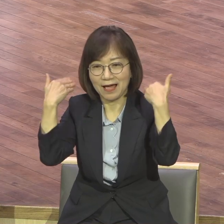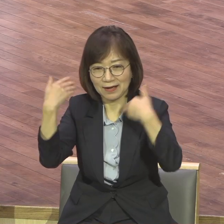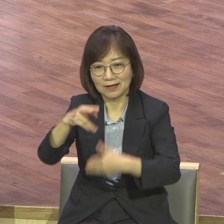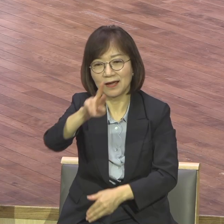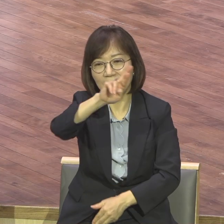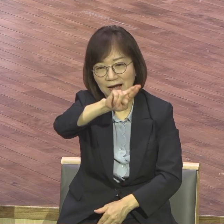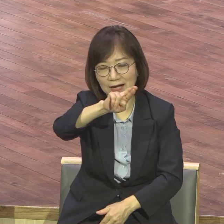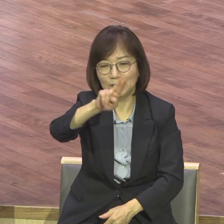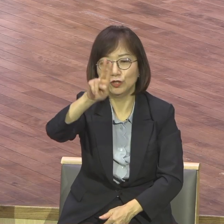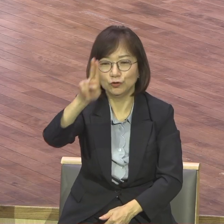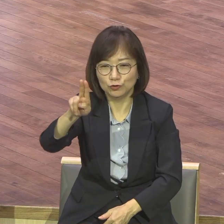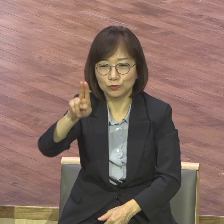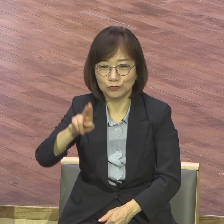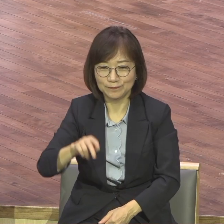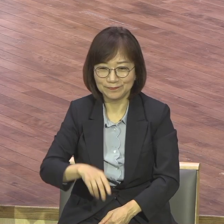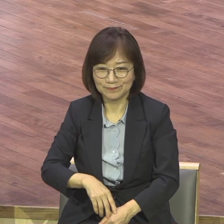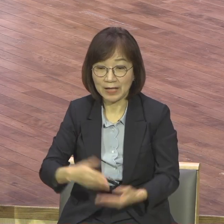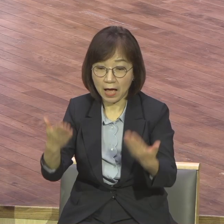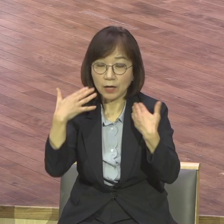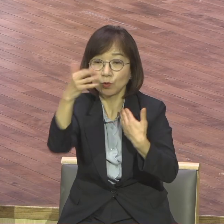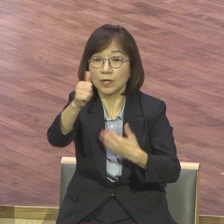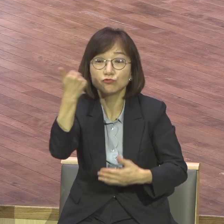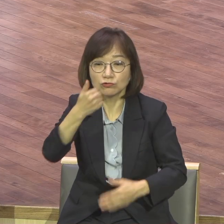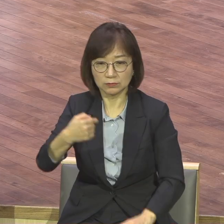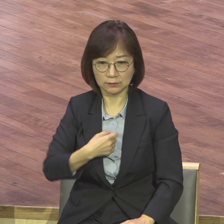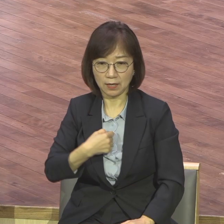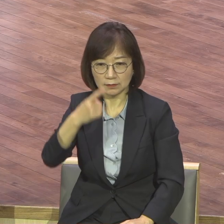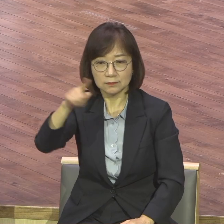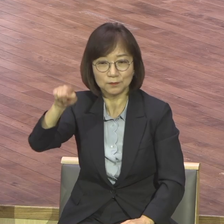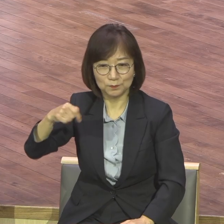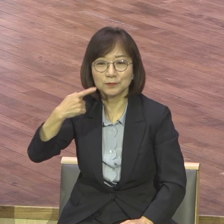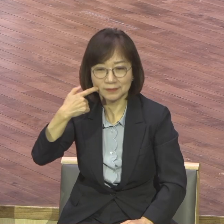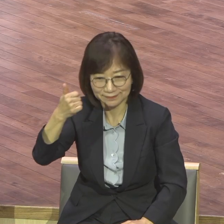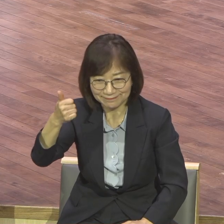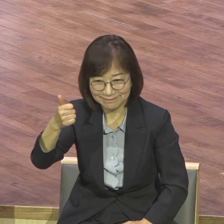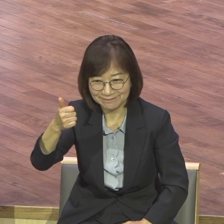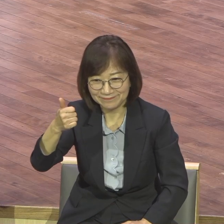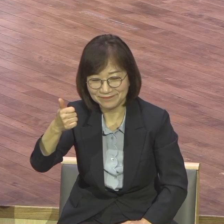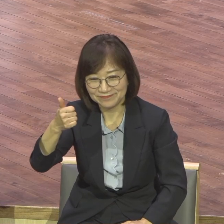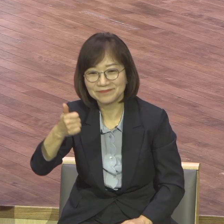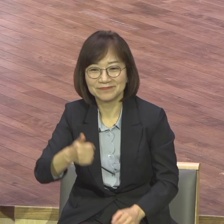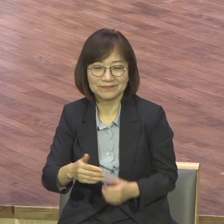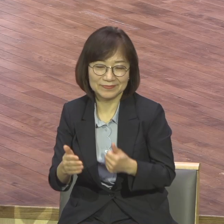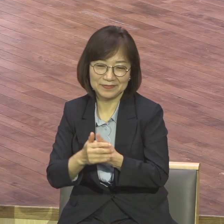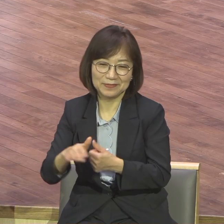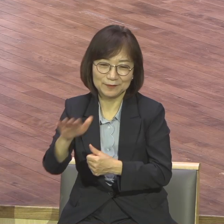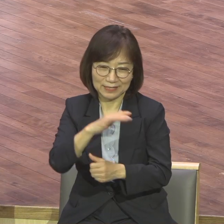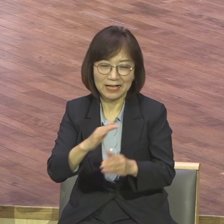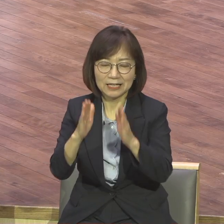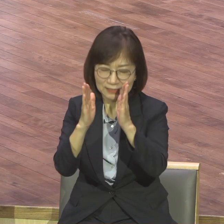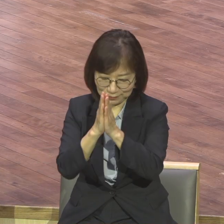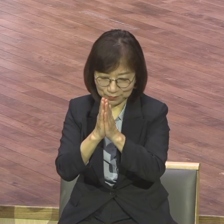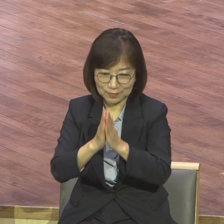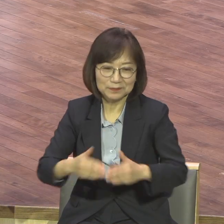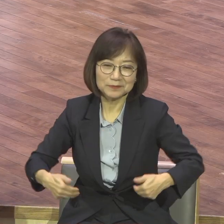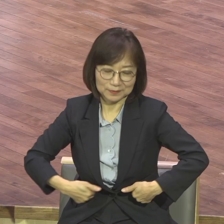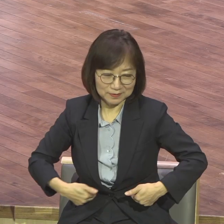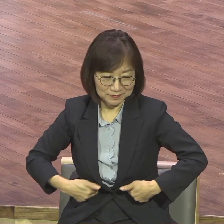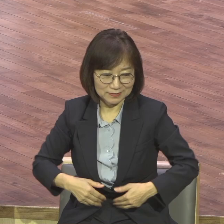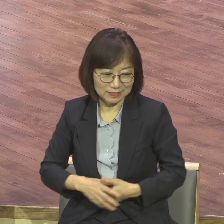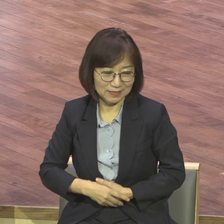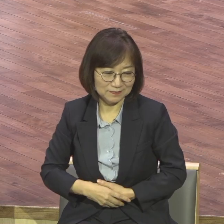응? 그리고 어제도 모이사 같이 그 유목사님하고 또 어제도 이 알류에 대해서 지금 이 계속해서 지금 의논들을 하고